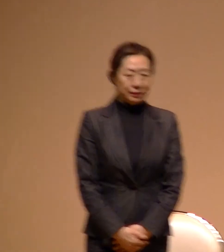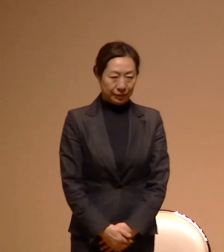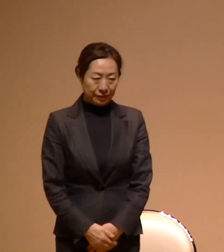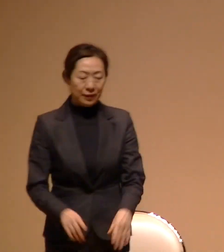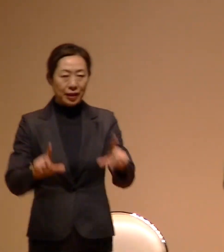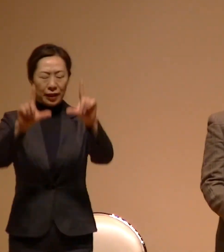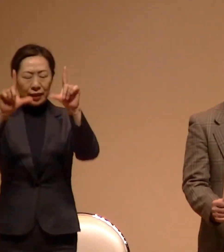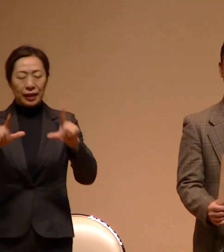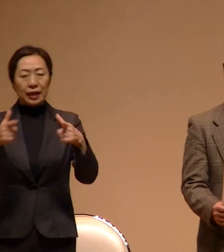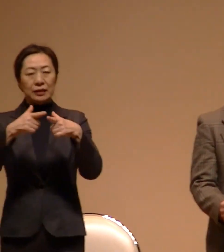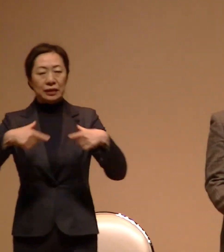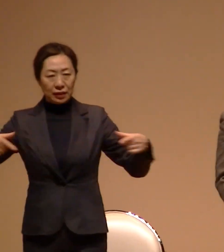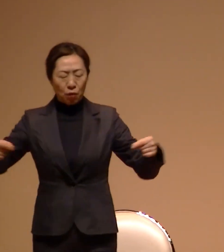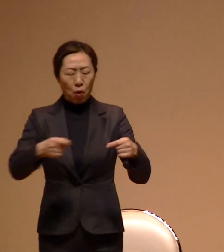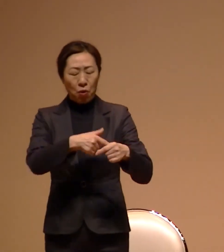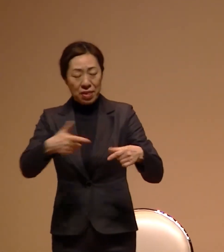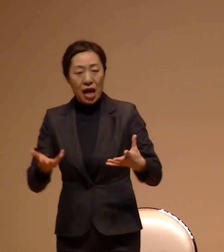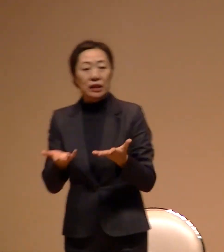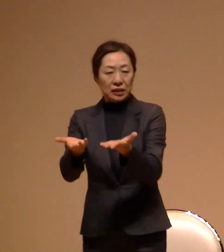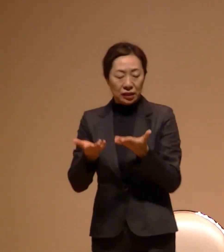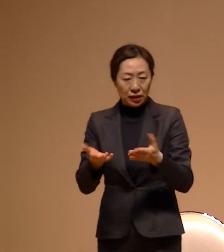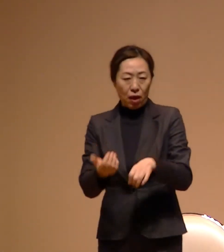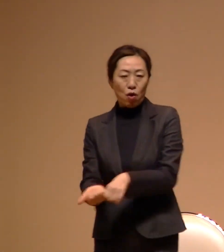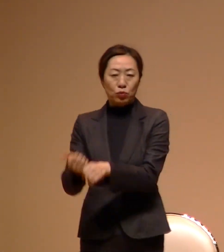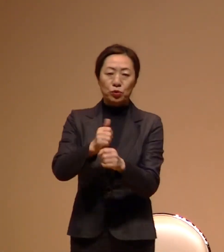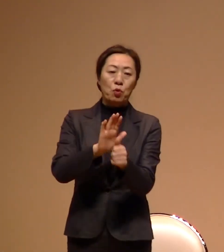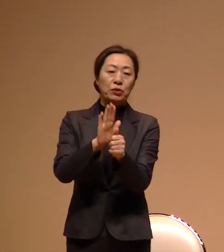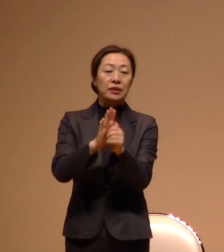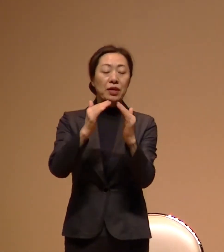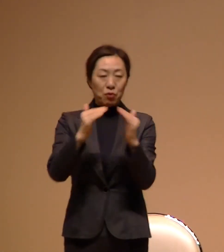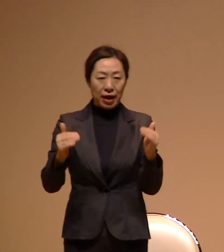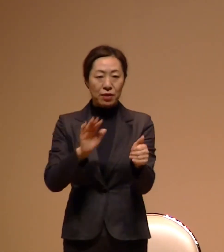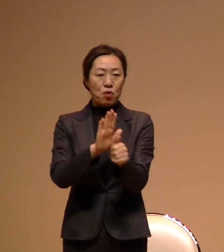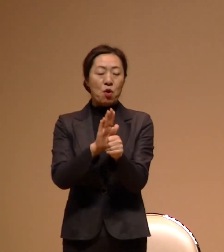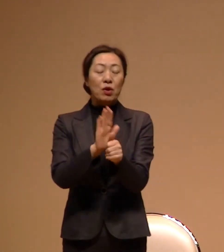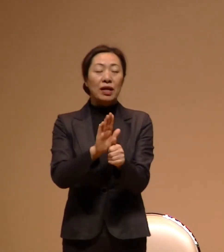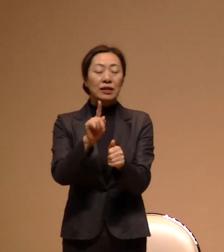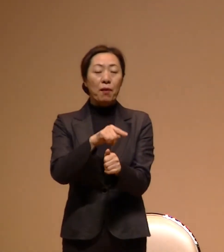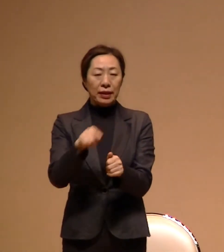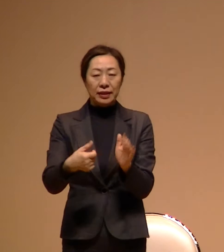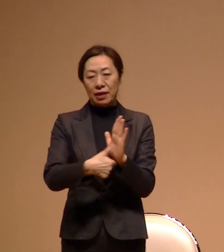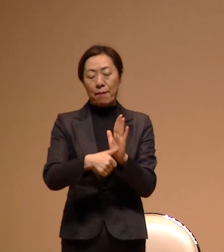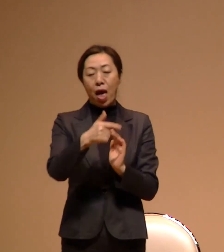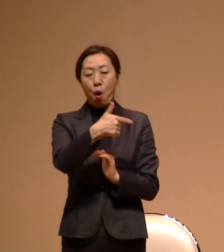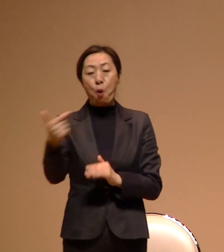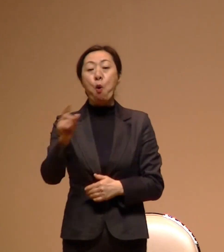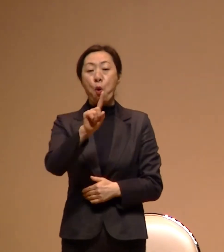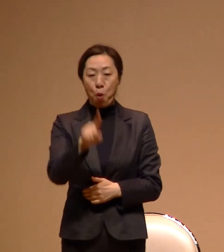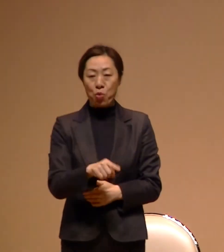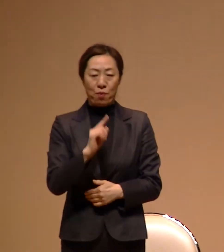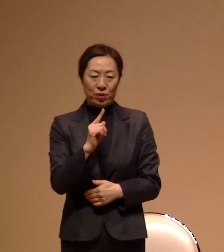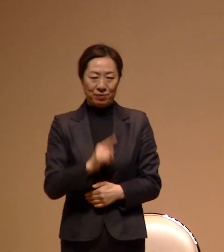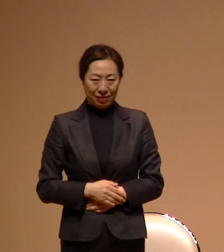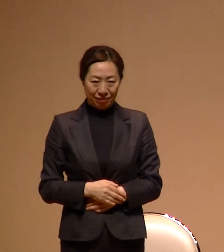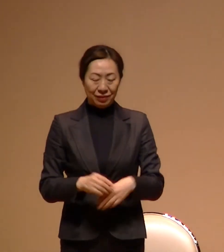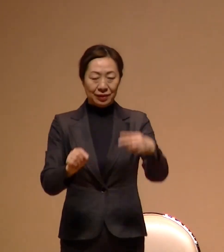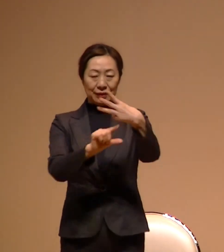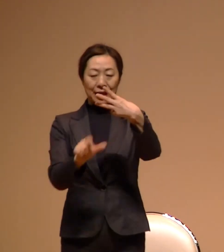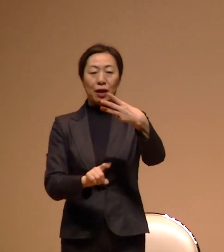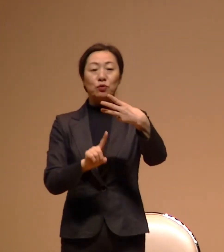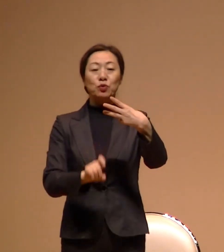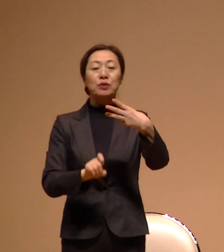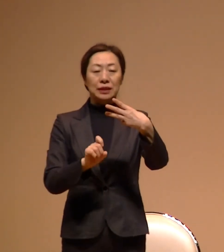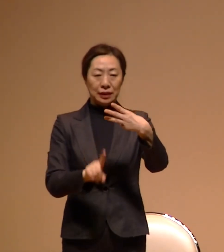東日本大震災甲子園の会の世話人をしてます大野と申します。3月11日